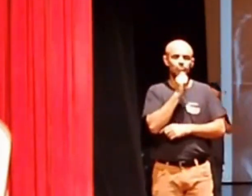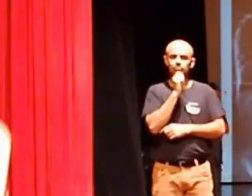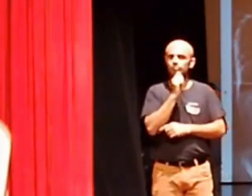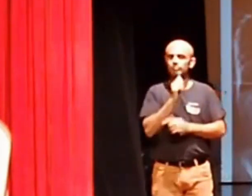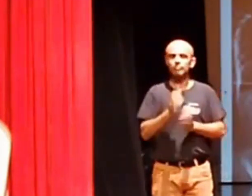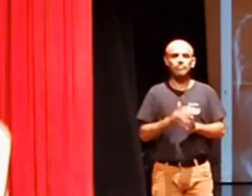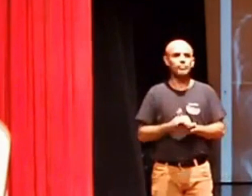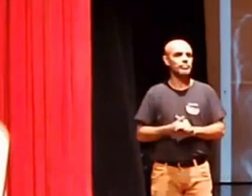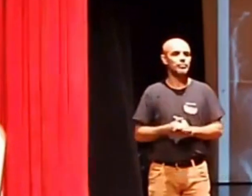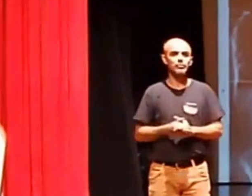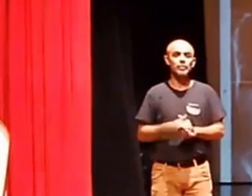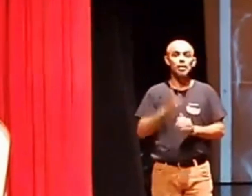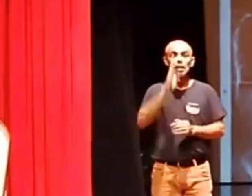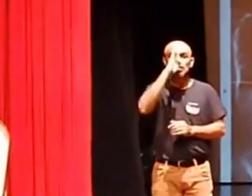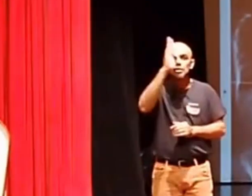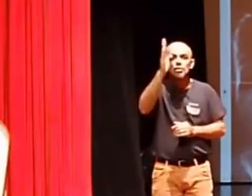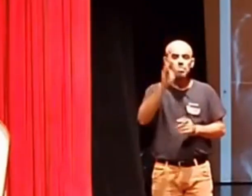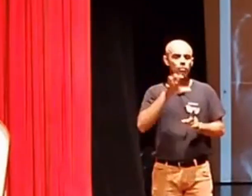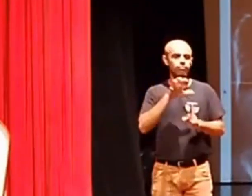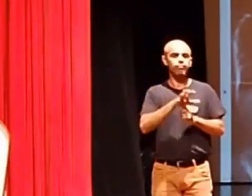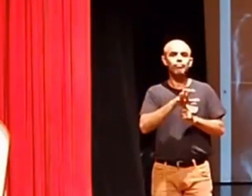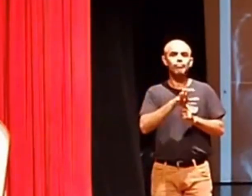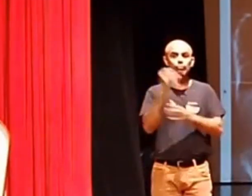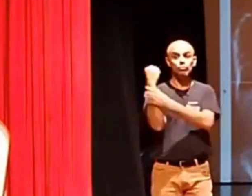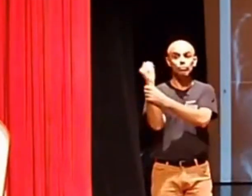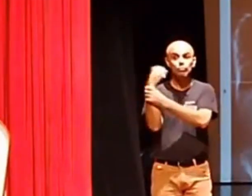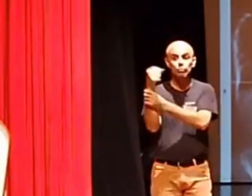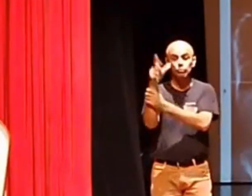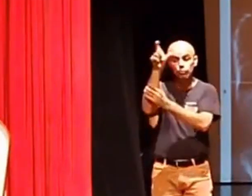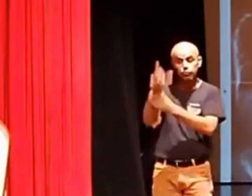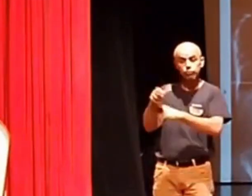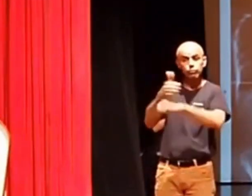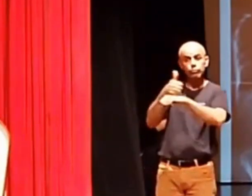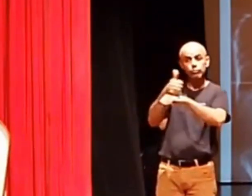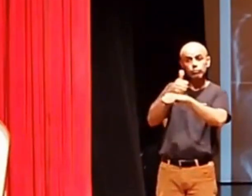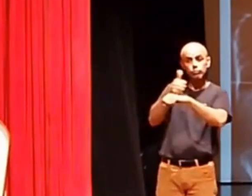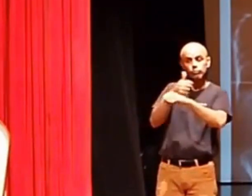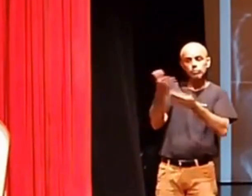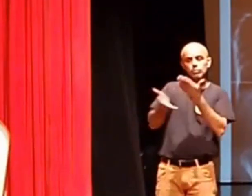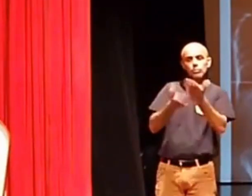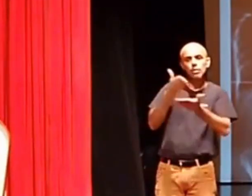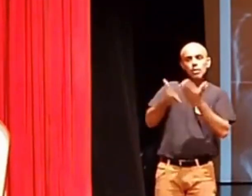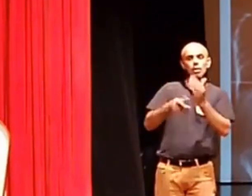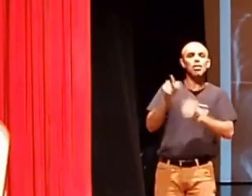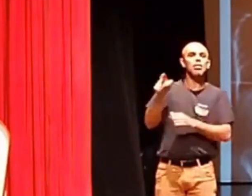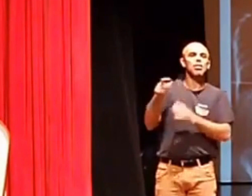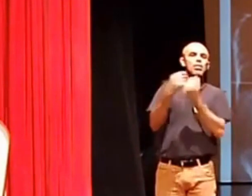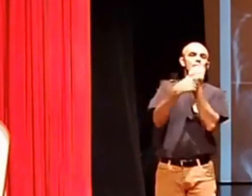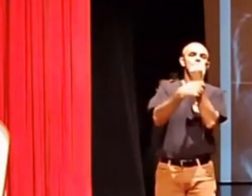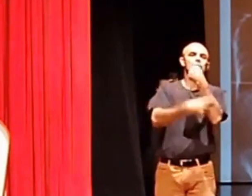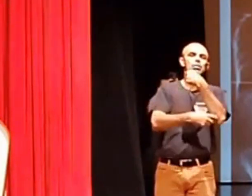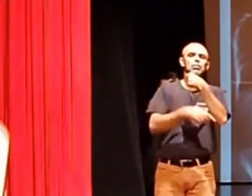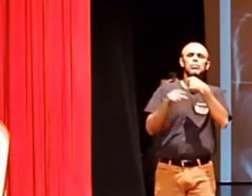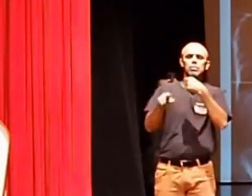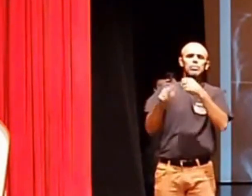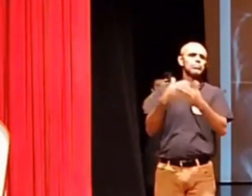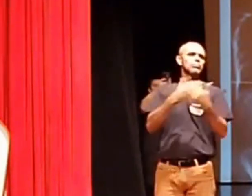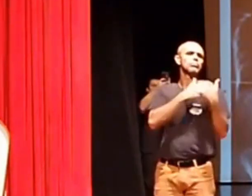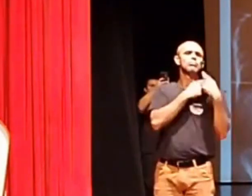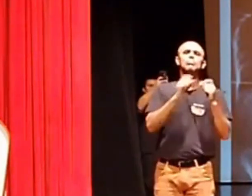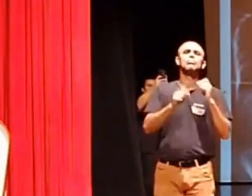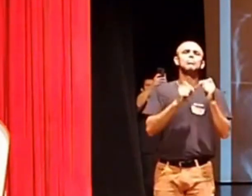E qual que é a principal função de um fisioterapeuta no tratamento da escoliose?